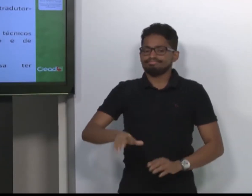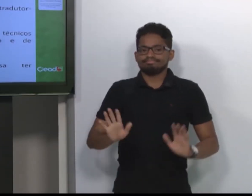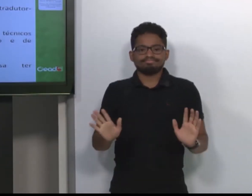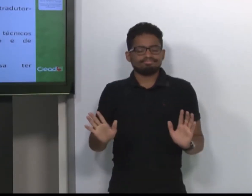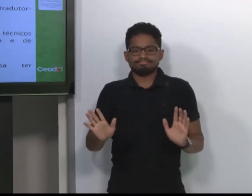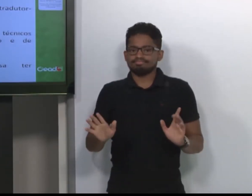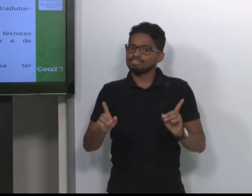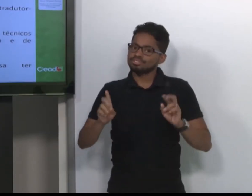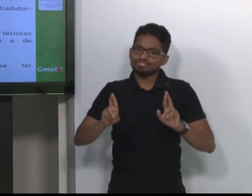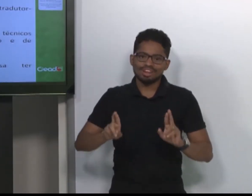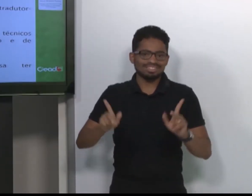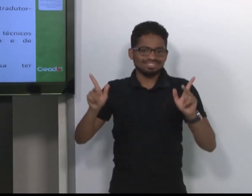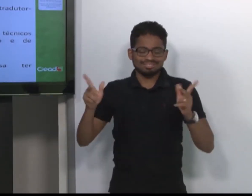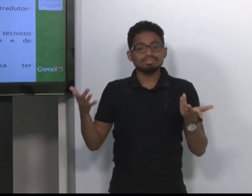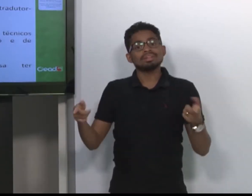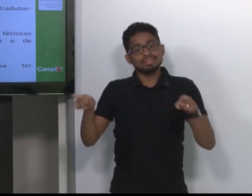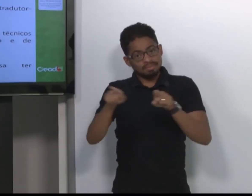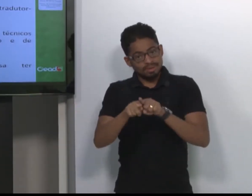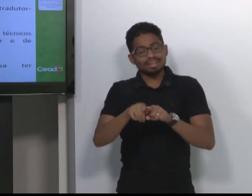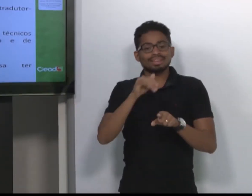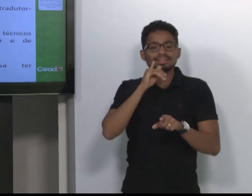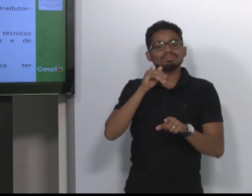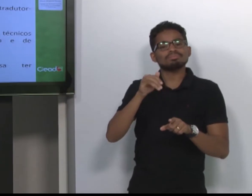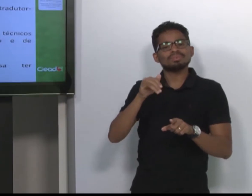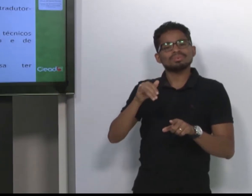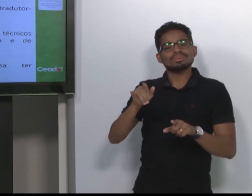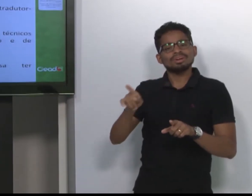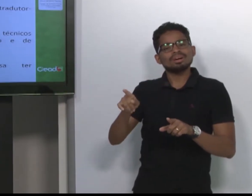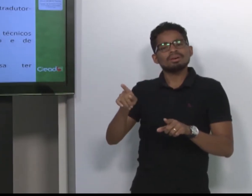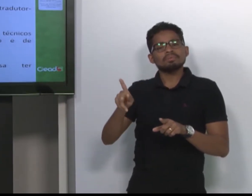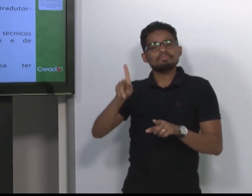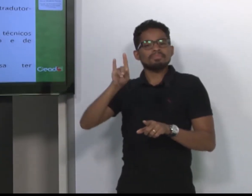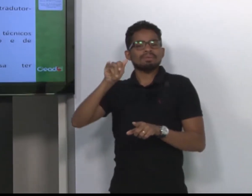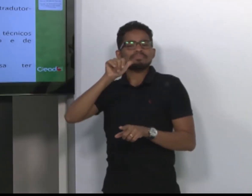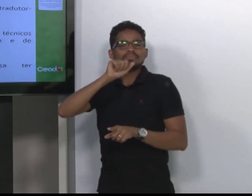intérpretes. Não, porque são situações diferentes.